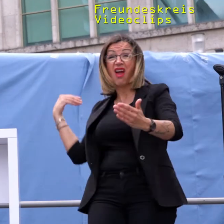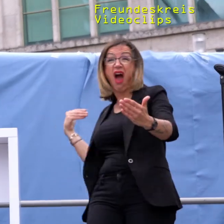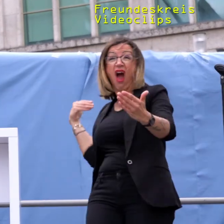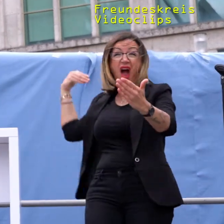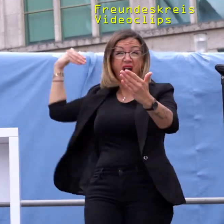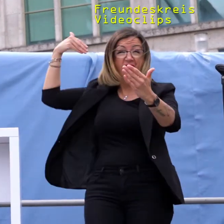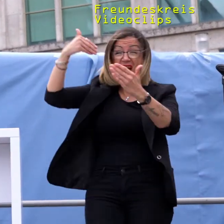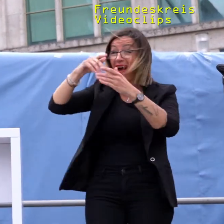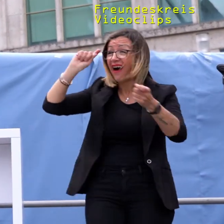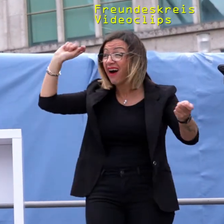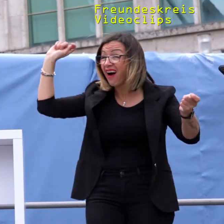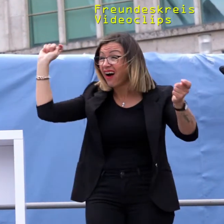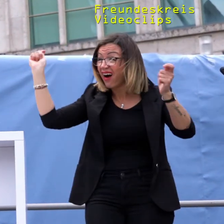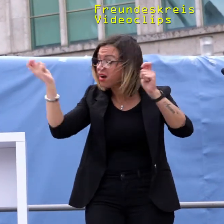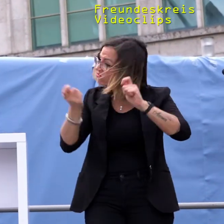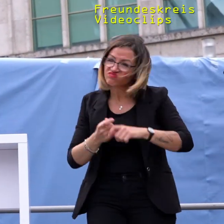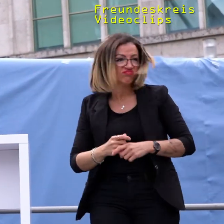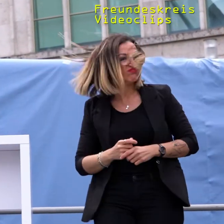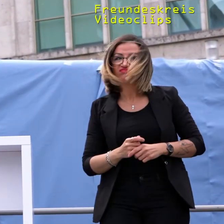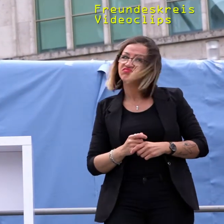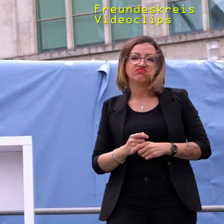ist.